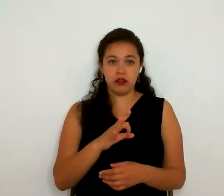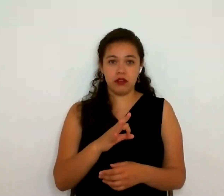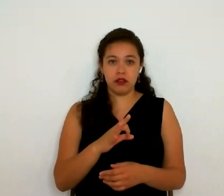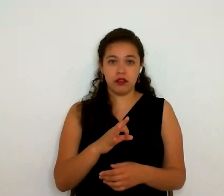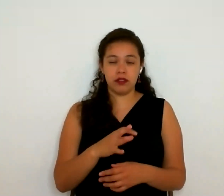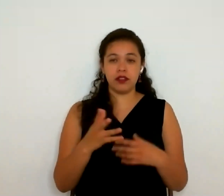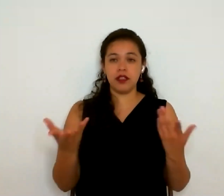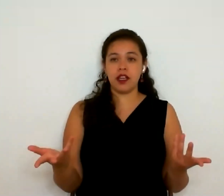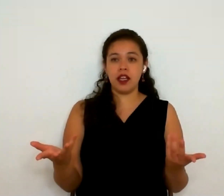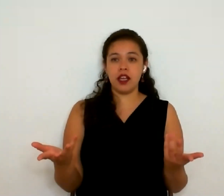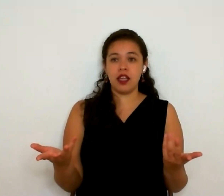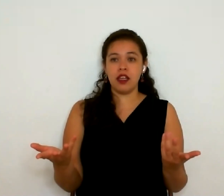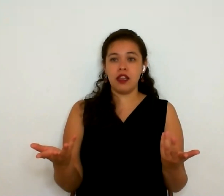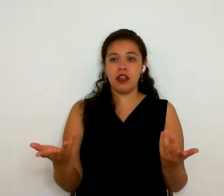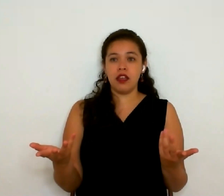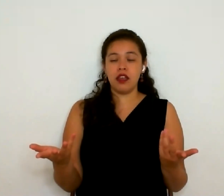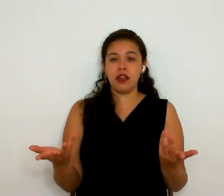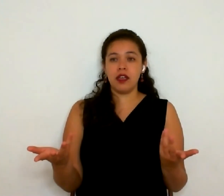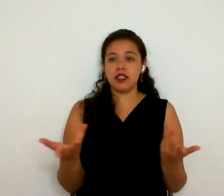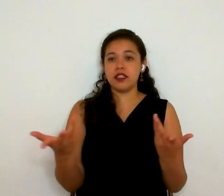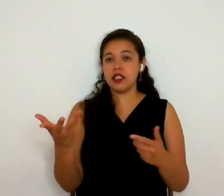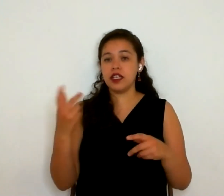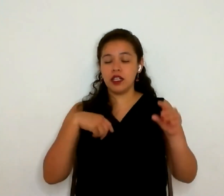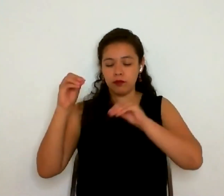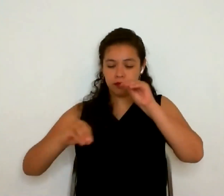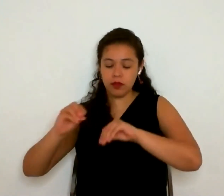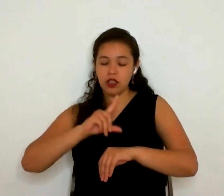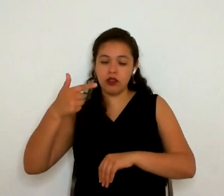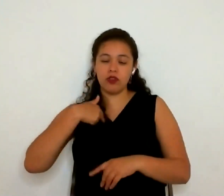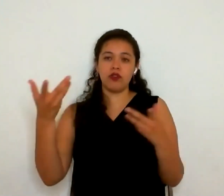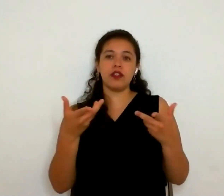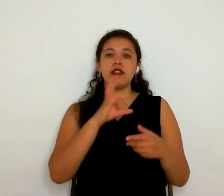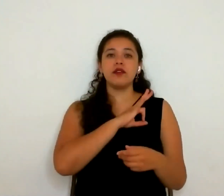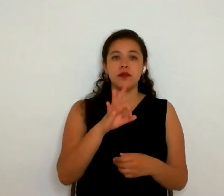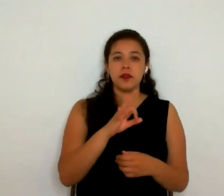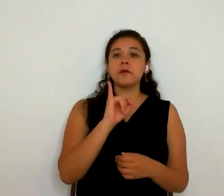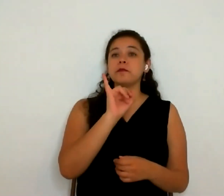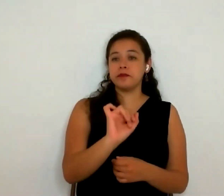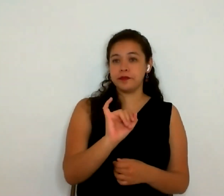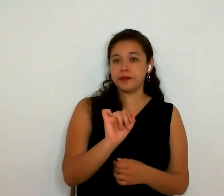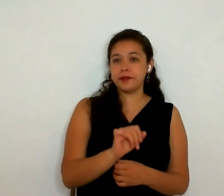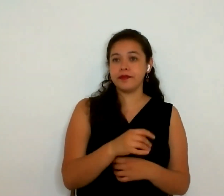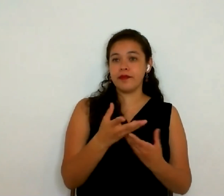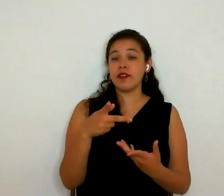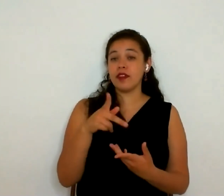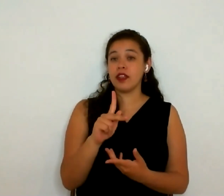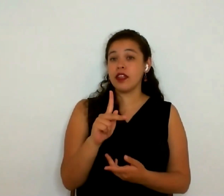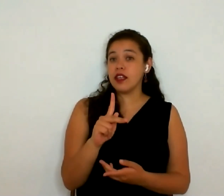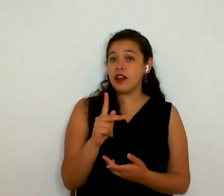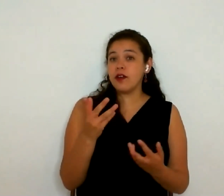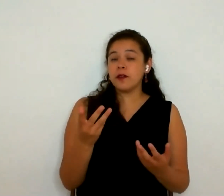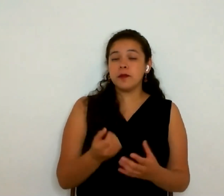pues si éste usted lo puede realizar y aplicar en la cuestión es que